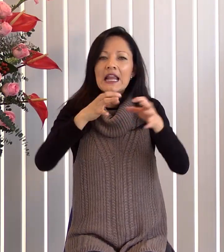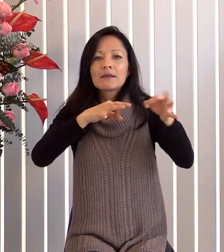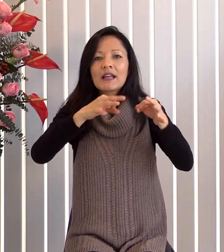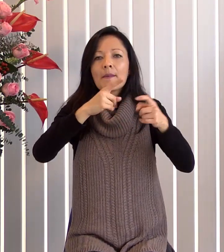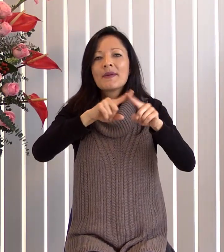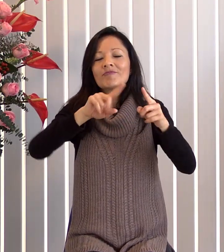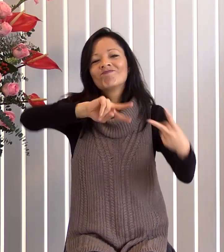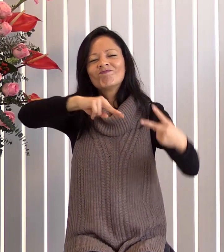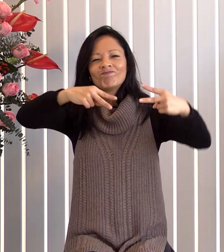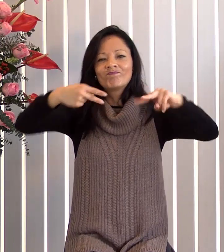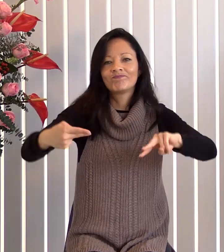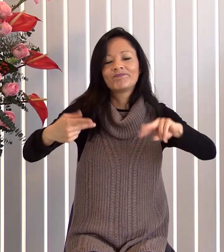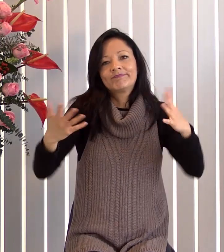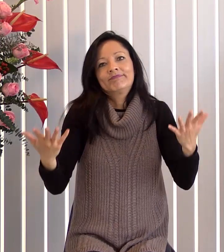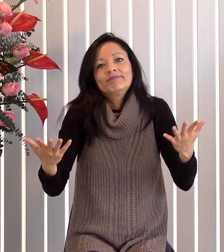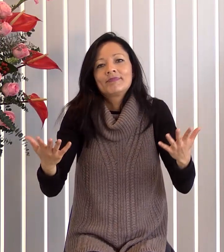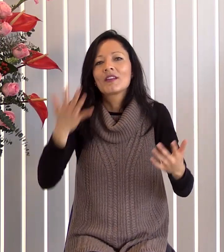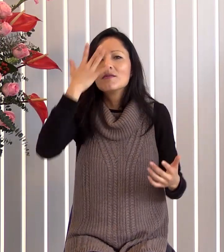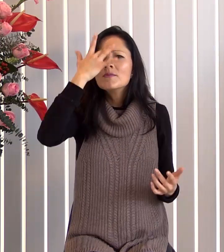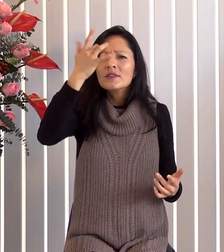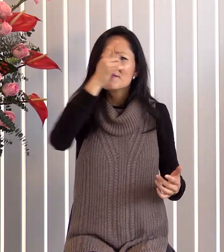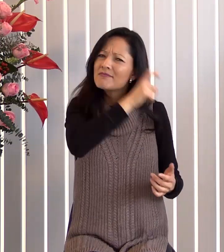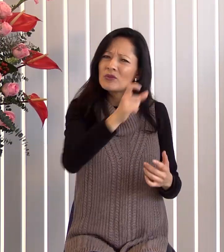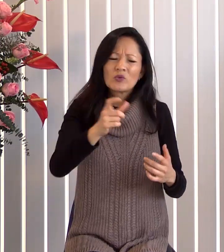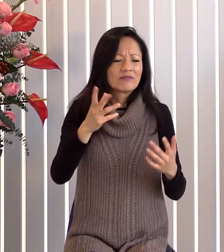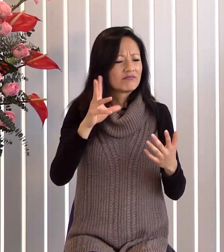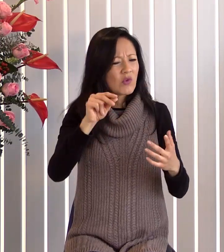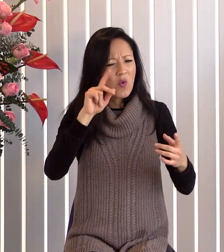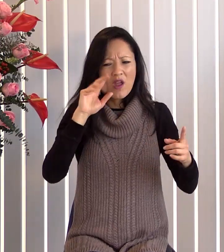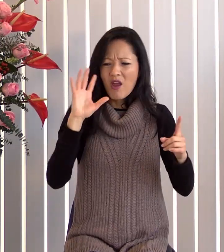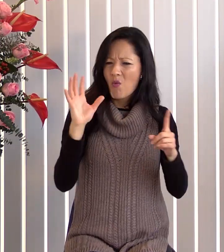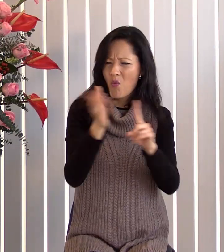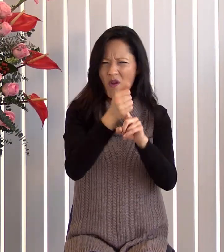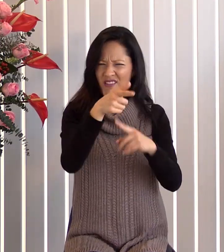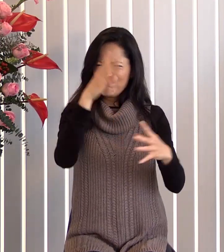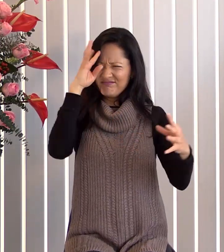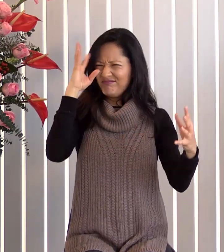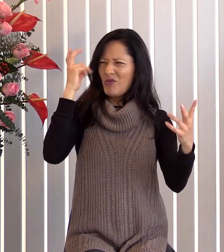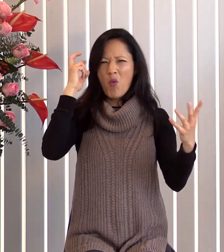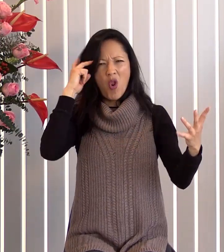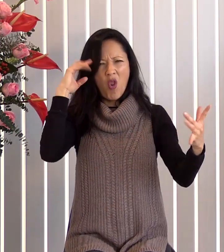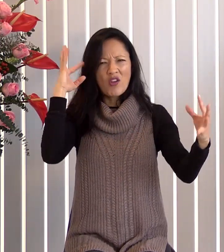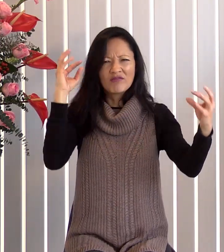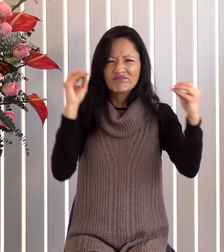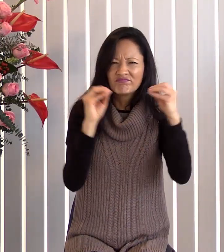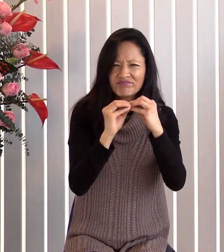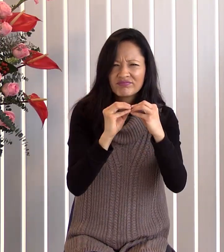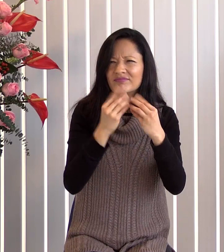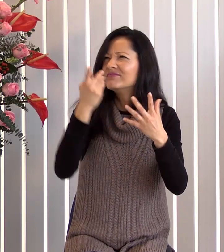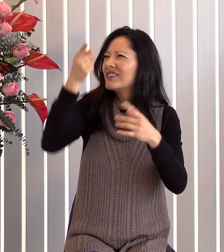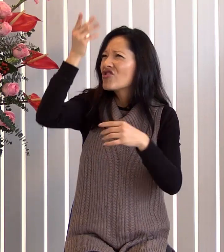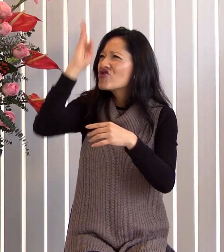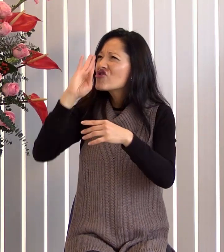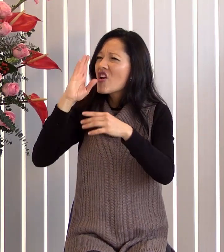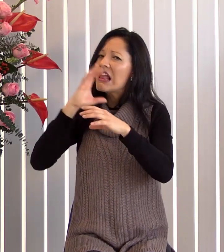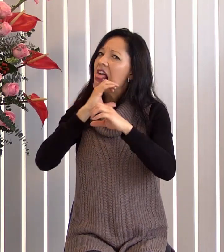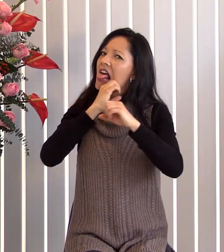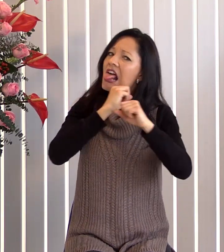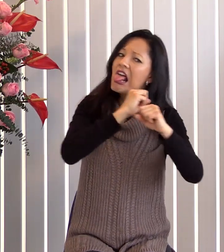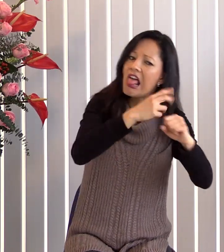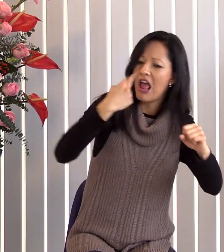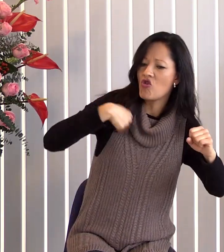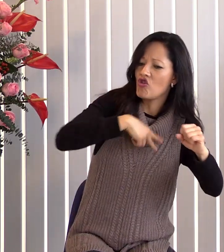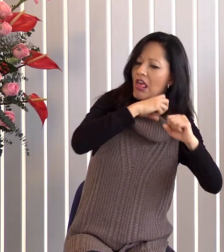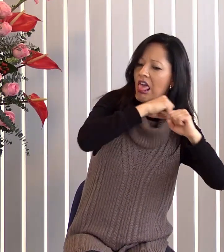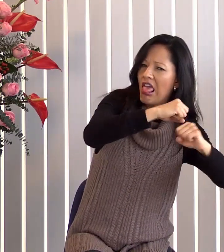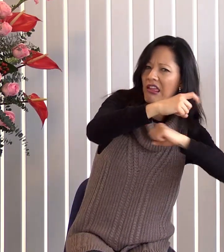cambiarla, porque la gente no encuentra como concordancia con esto de no nos metas en tentación. ¿Por